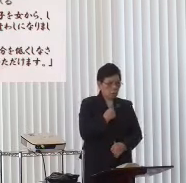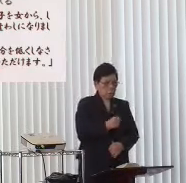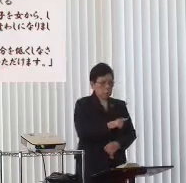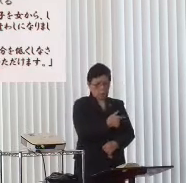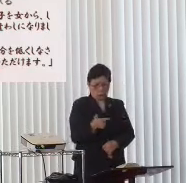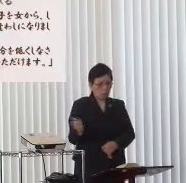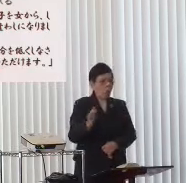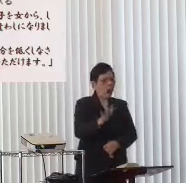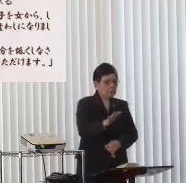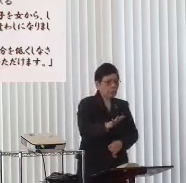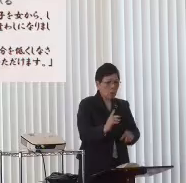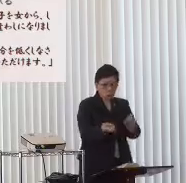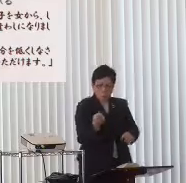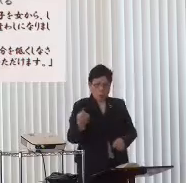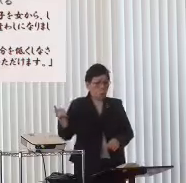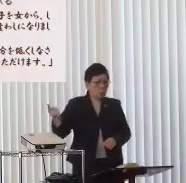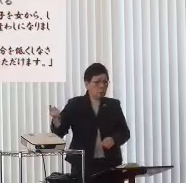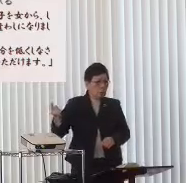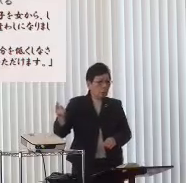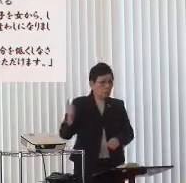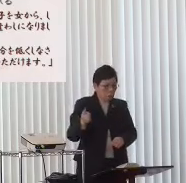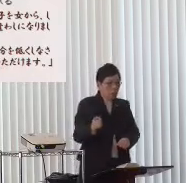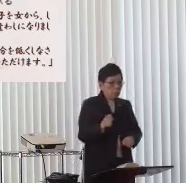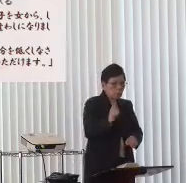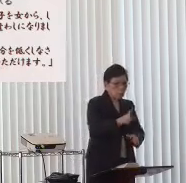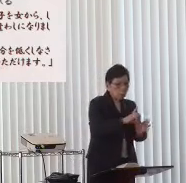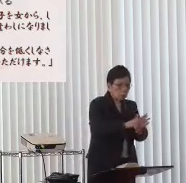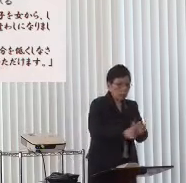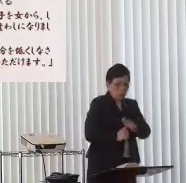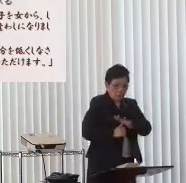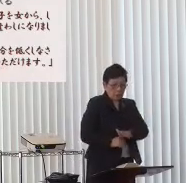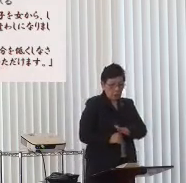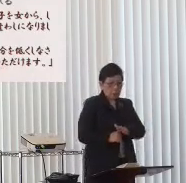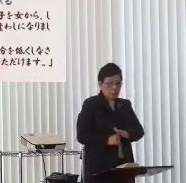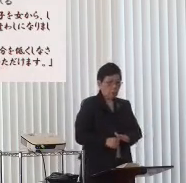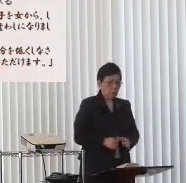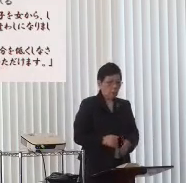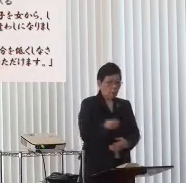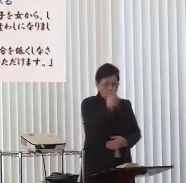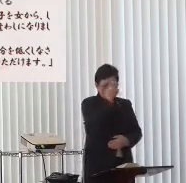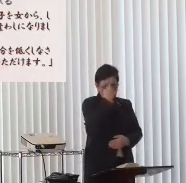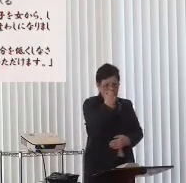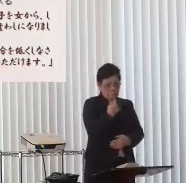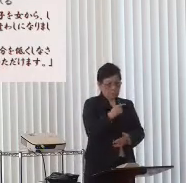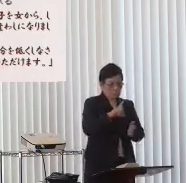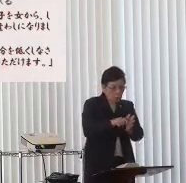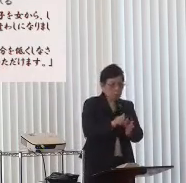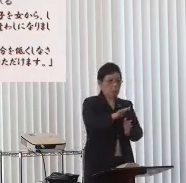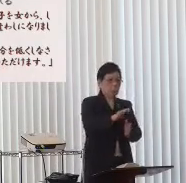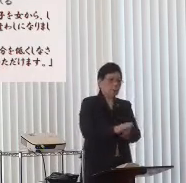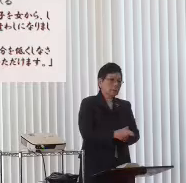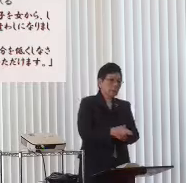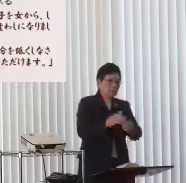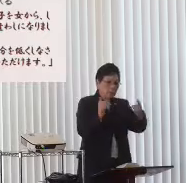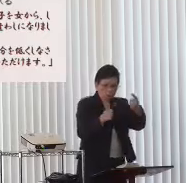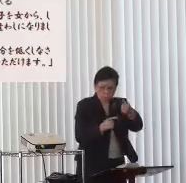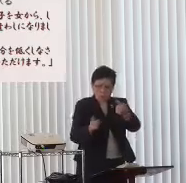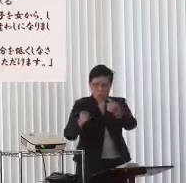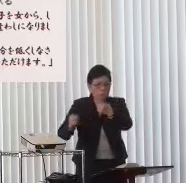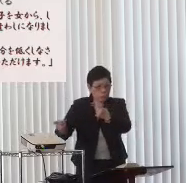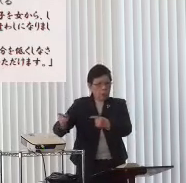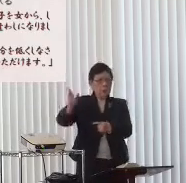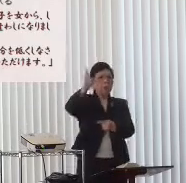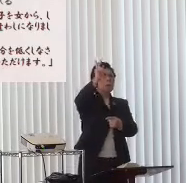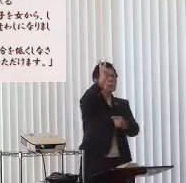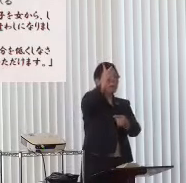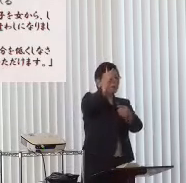。でもそれは私たちが忍耐を学ぶためのクロノスである。私一人一人に神様